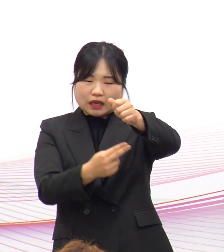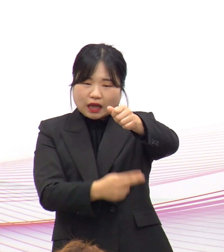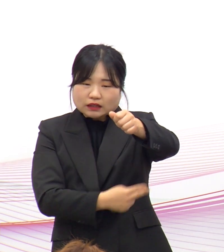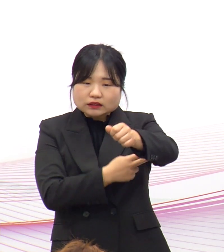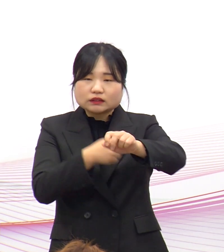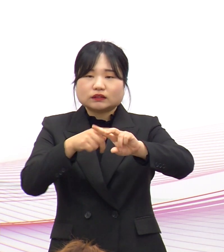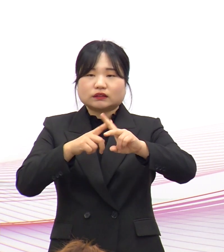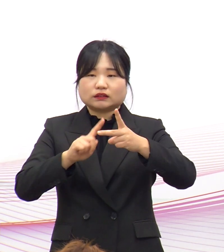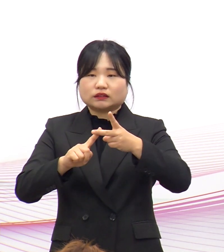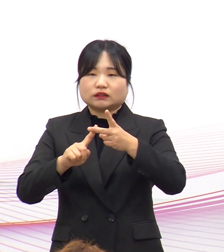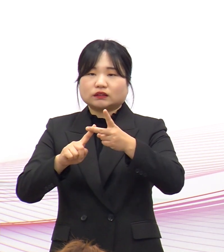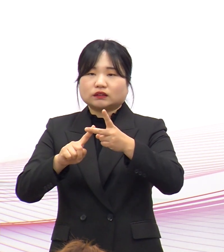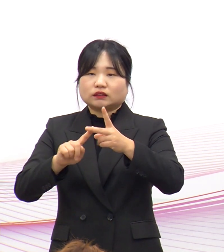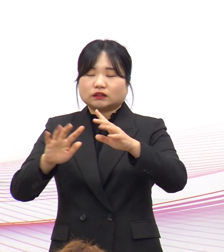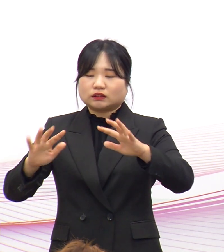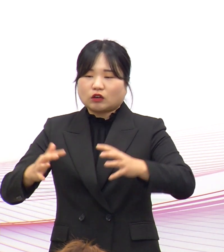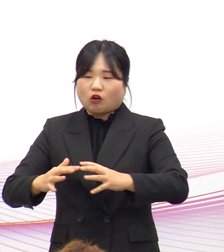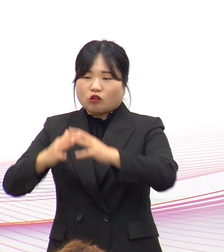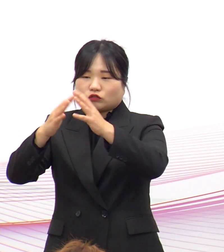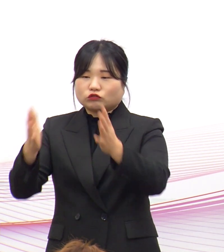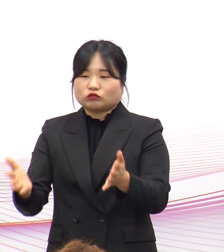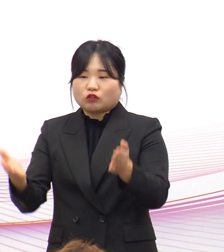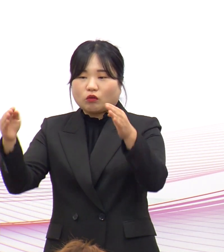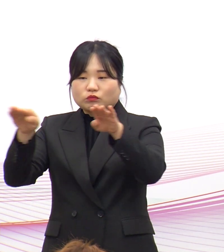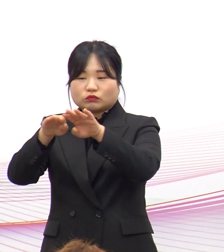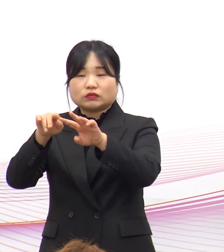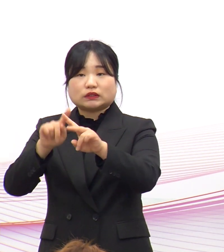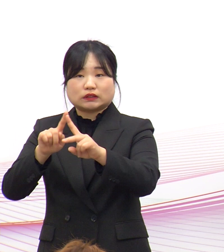건물이든 정말 이제 좀